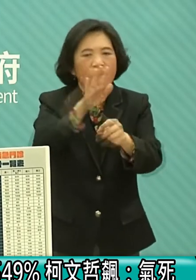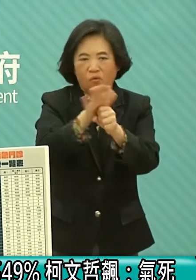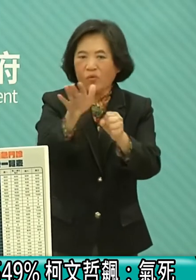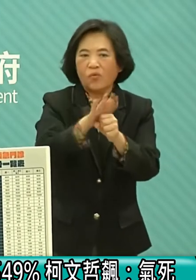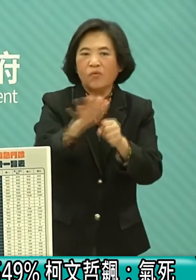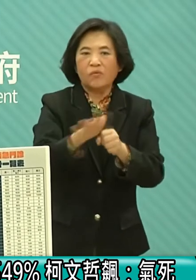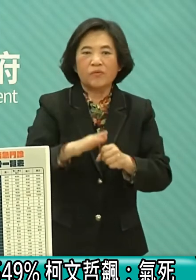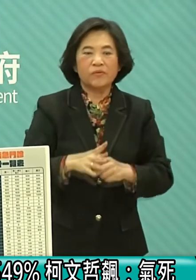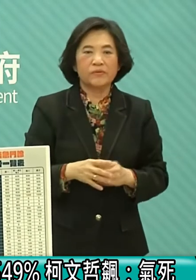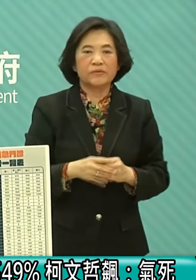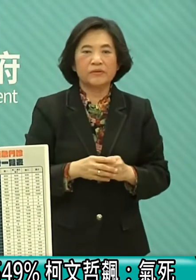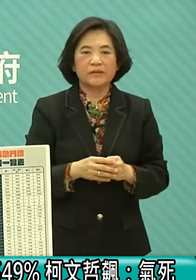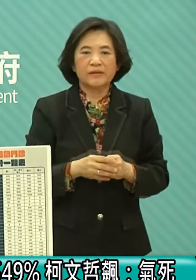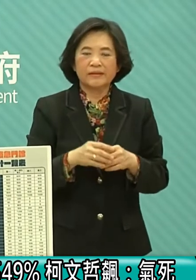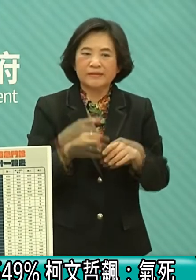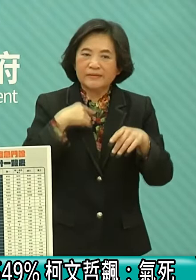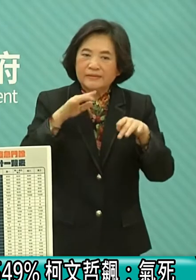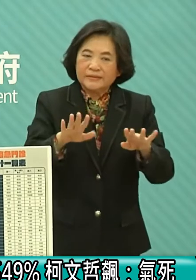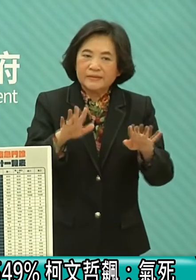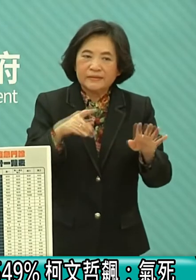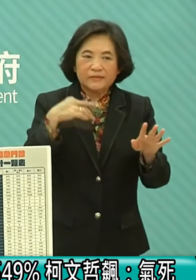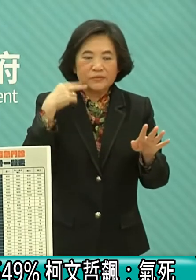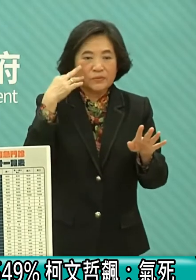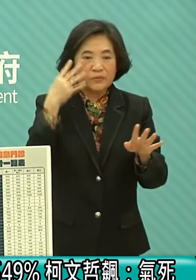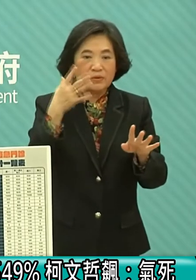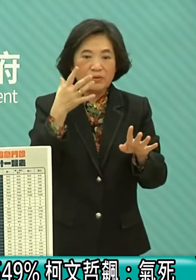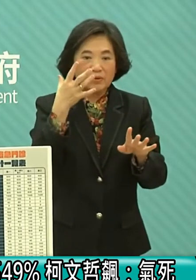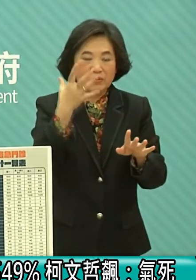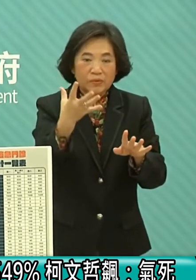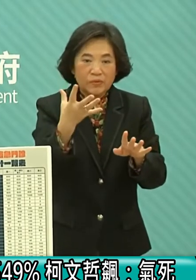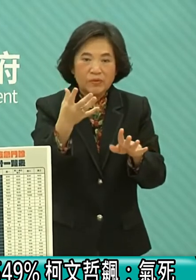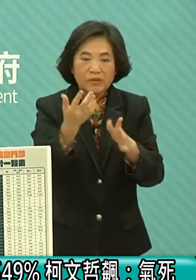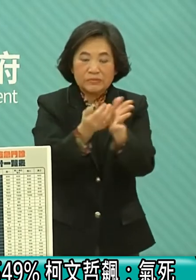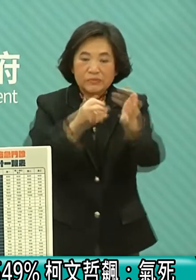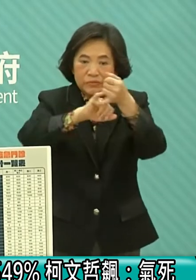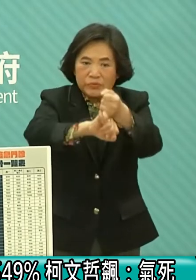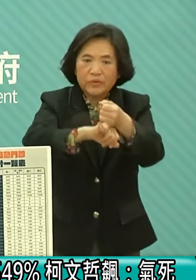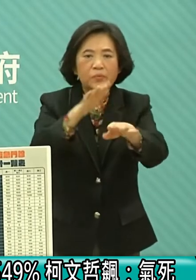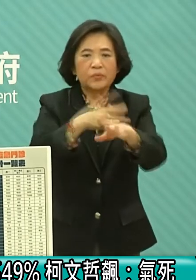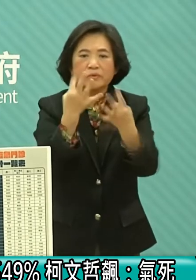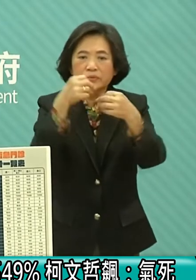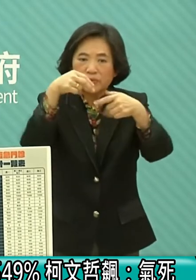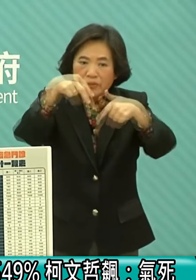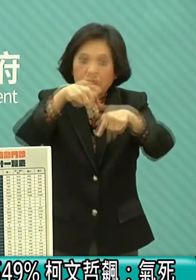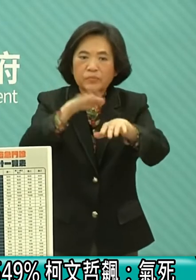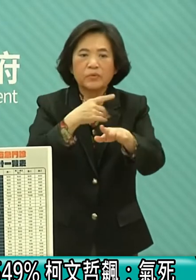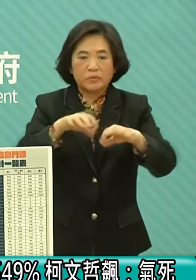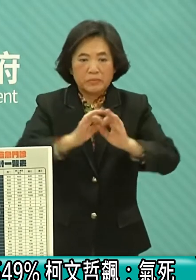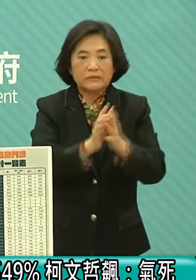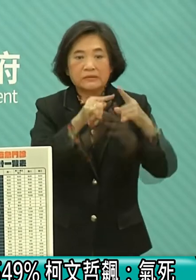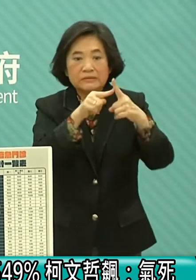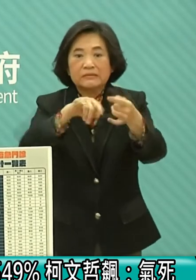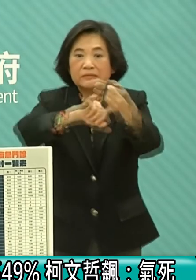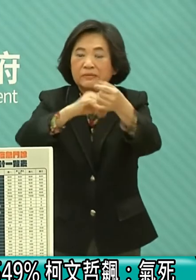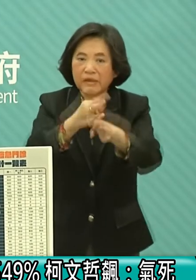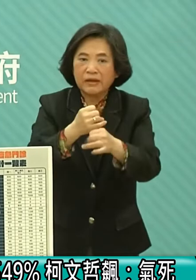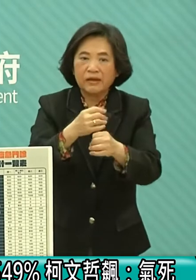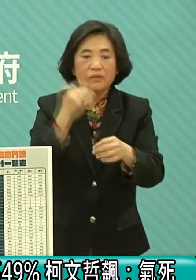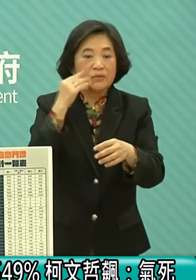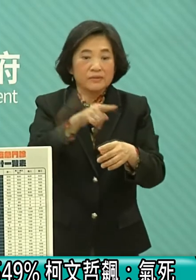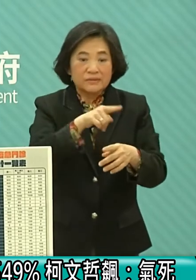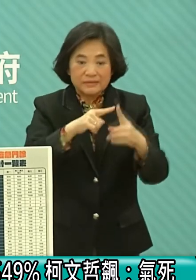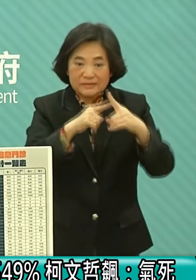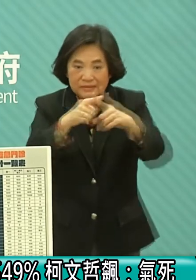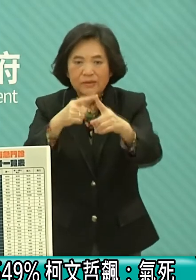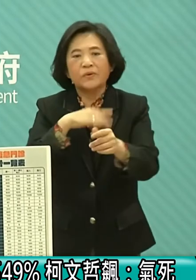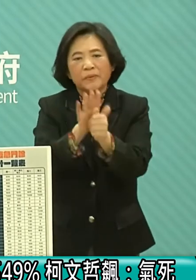题。但是这样的哦，你说你数位落差不会预约哦，要来临时挂号，坦白讲，你来了我们也不可能不